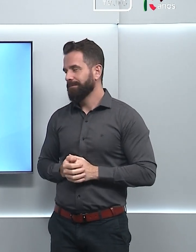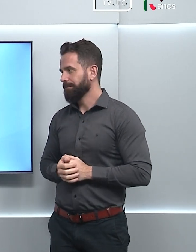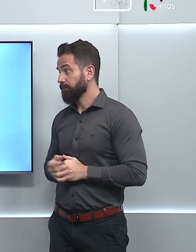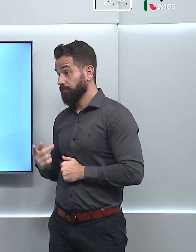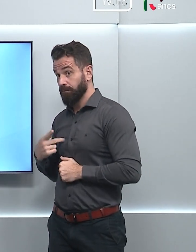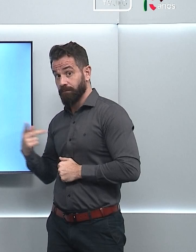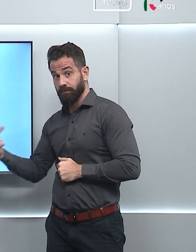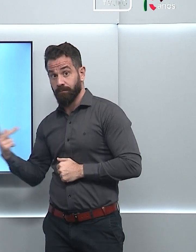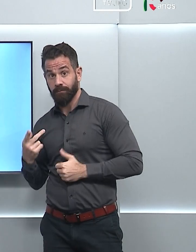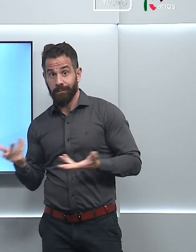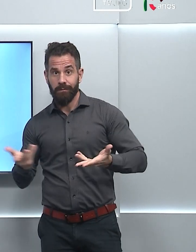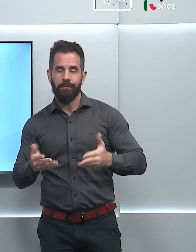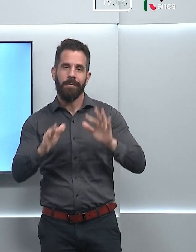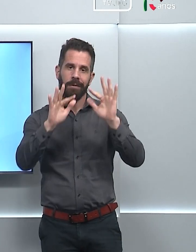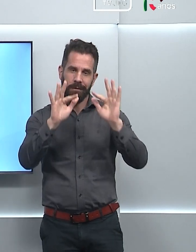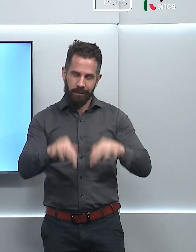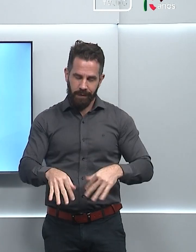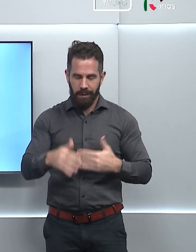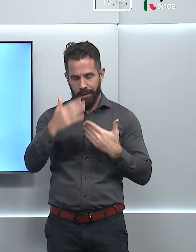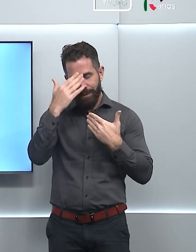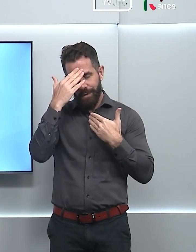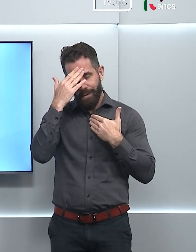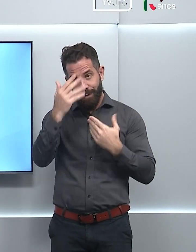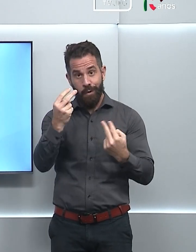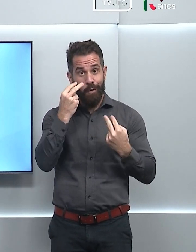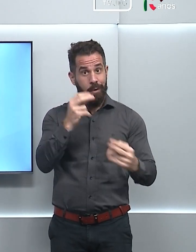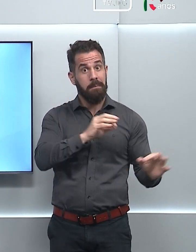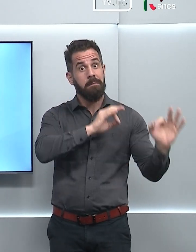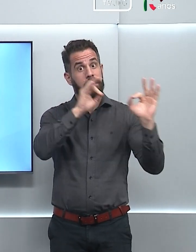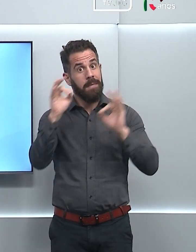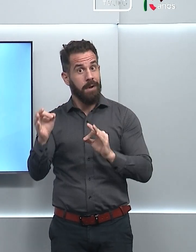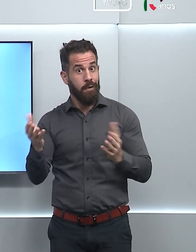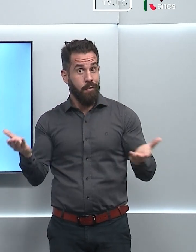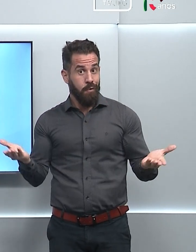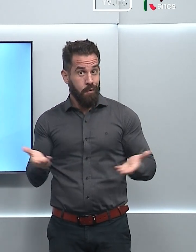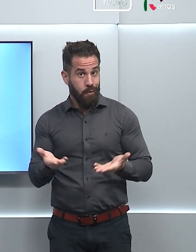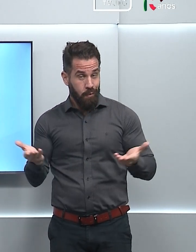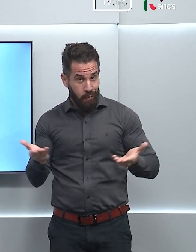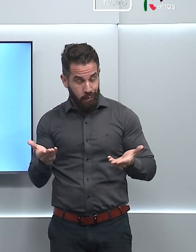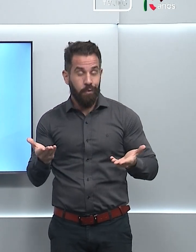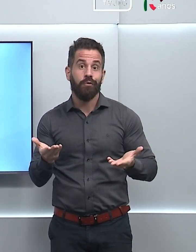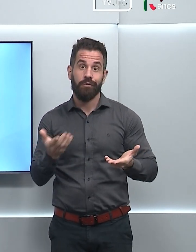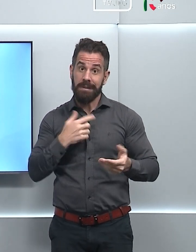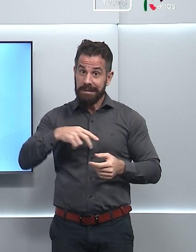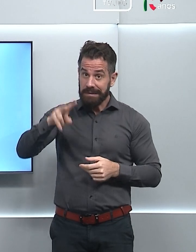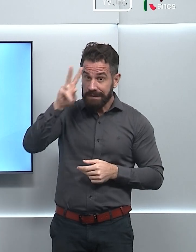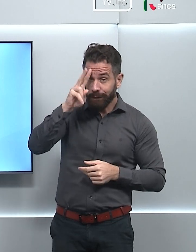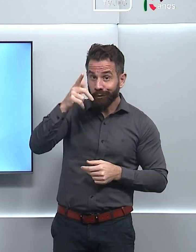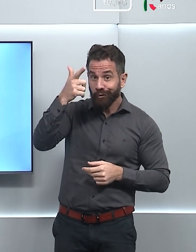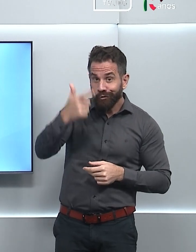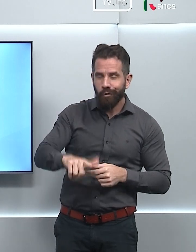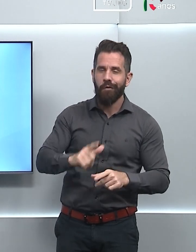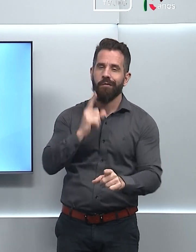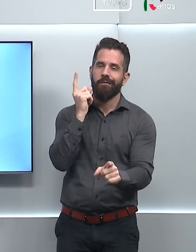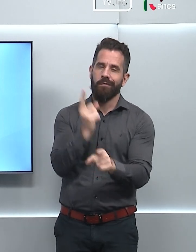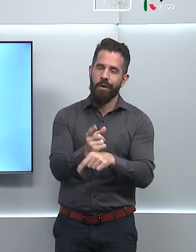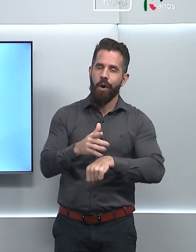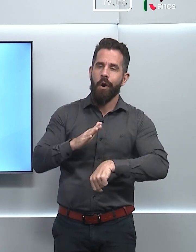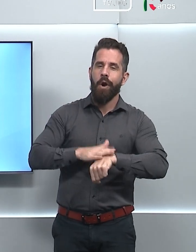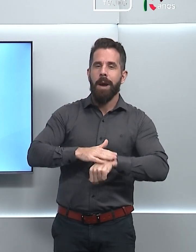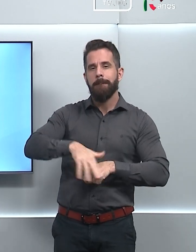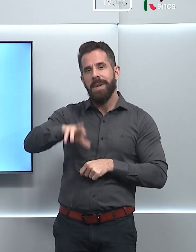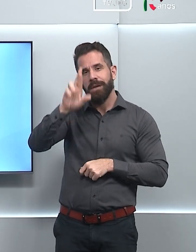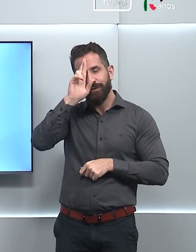Eu e o professor Diego ficamos por aqui. Muito obrigada pela sua presença, pela sua audiência. Segunda-feira tem mais Conexões ao